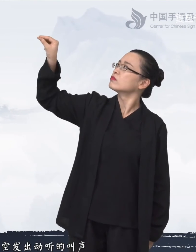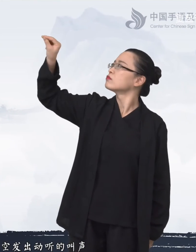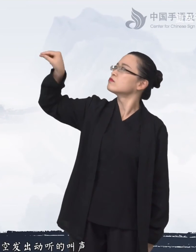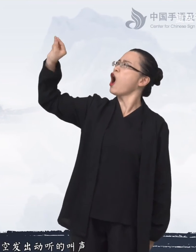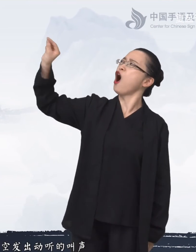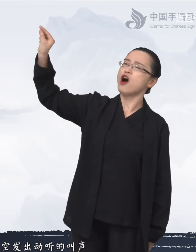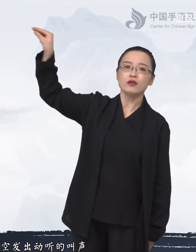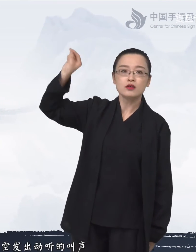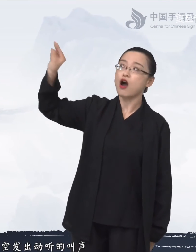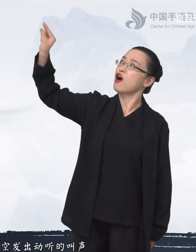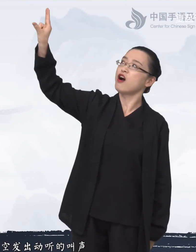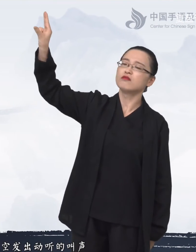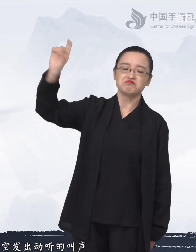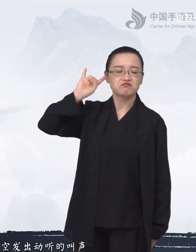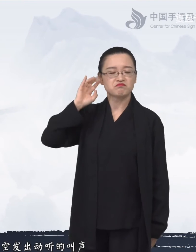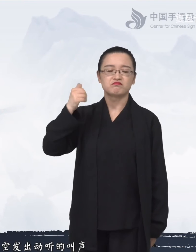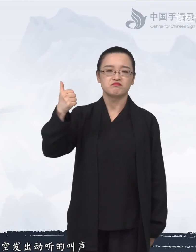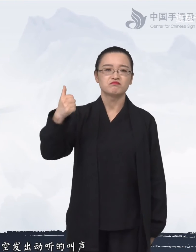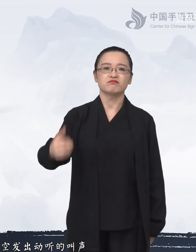天空发出动听的叫声。